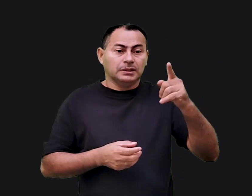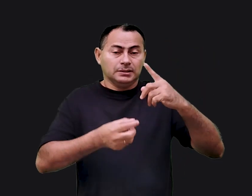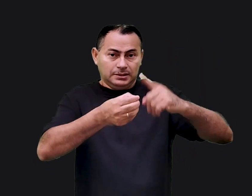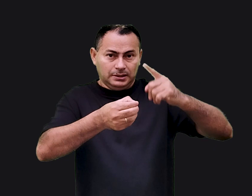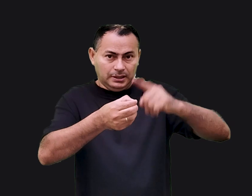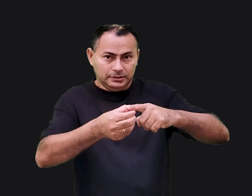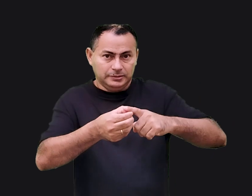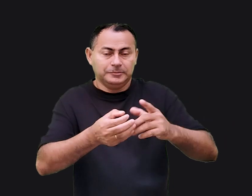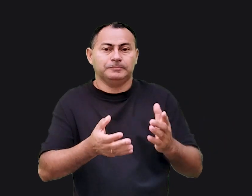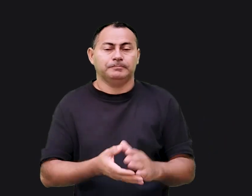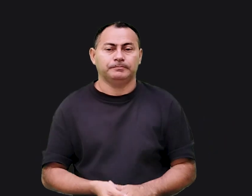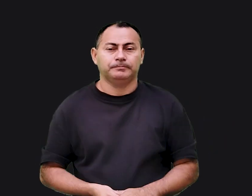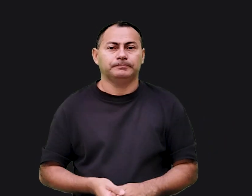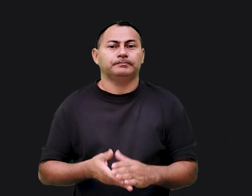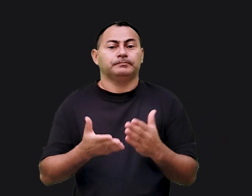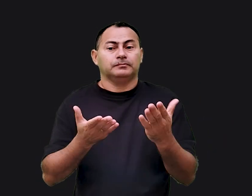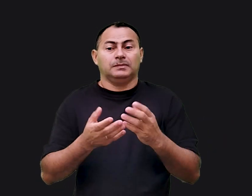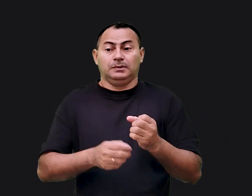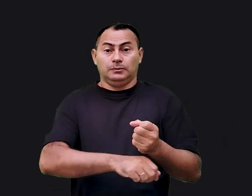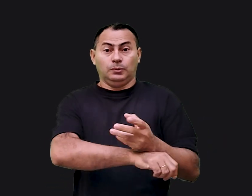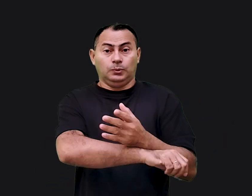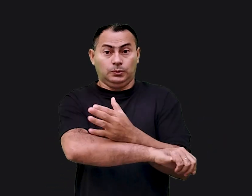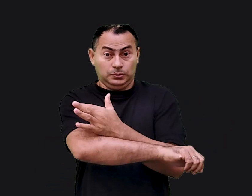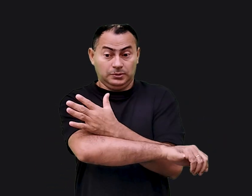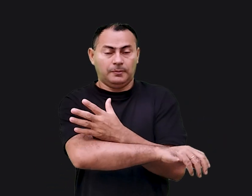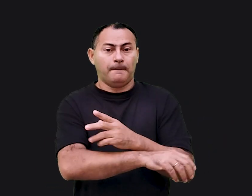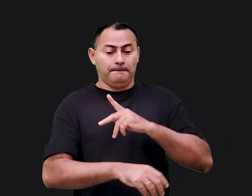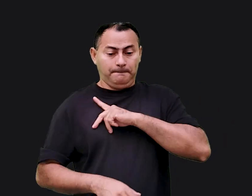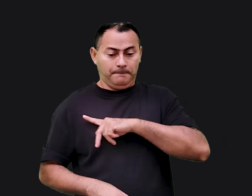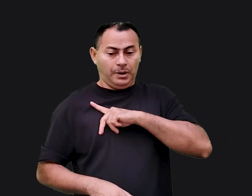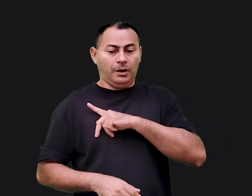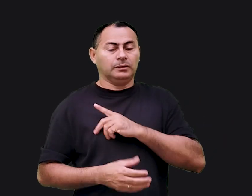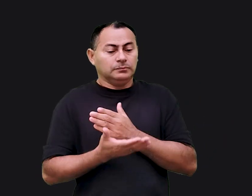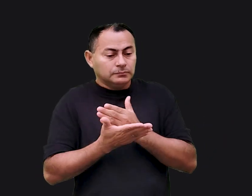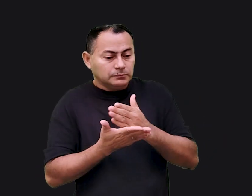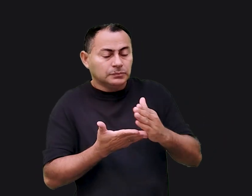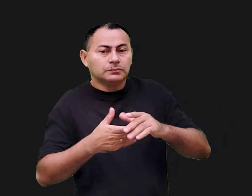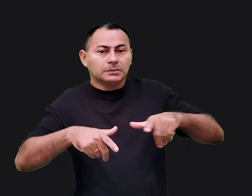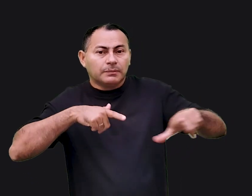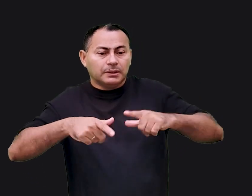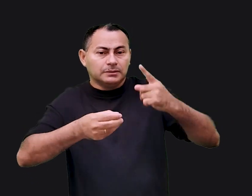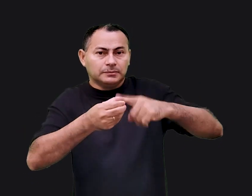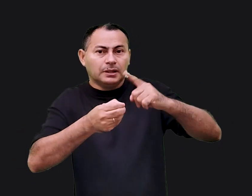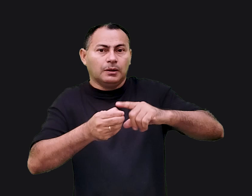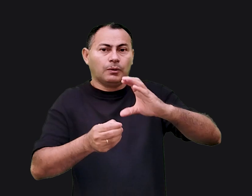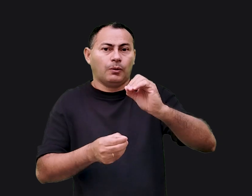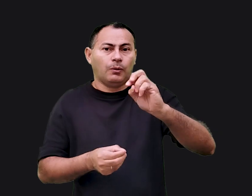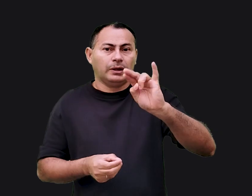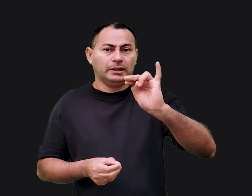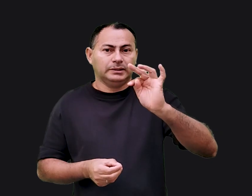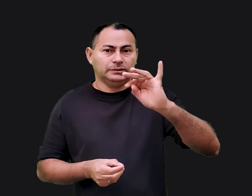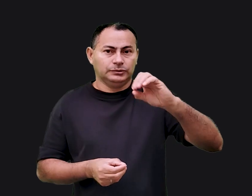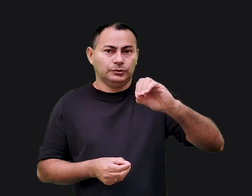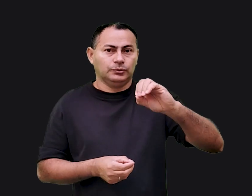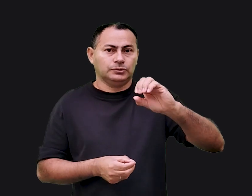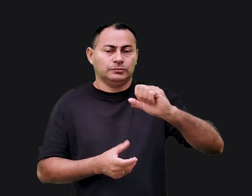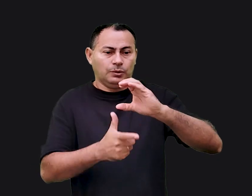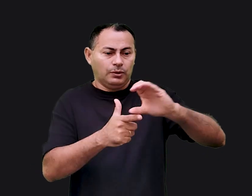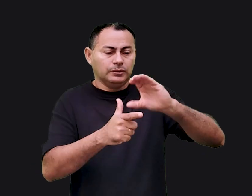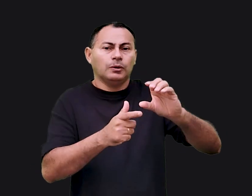nesta cidade que emoção Paulo estava para começar o seu ministério na cidade de Coríntios cujo nome significava quase